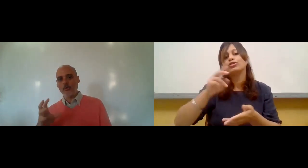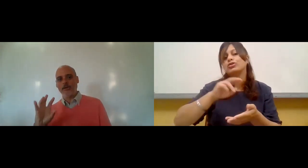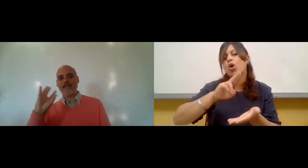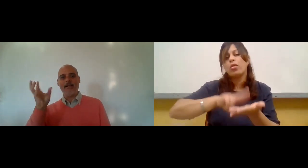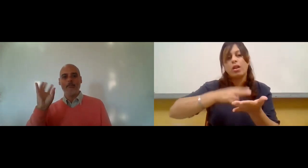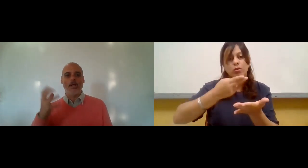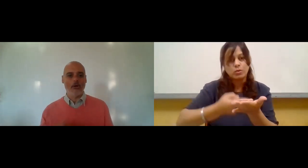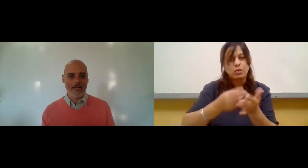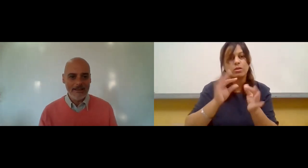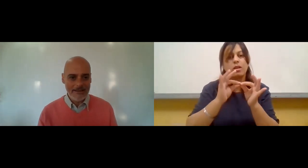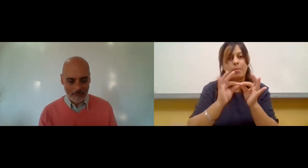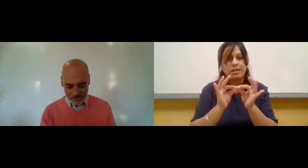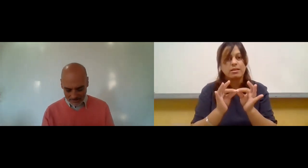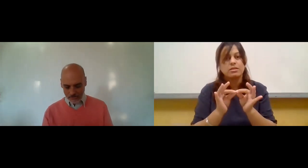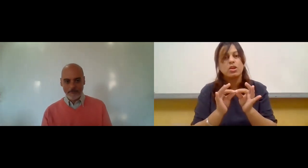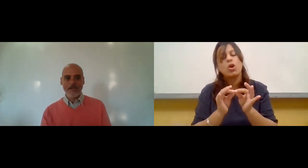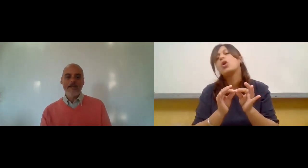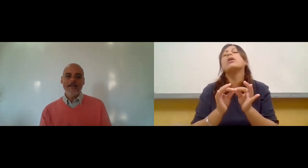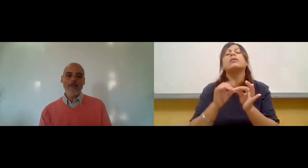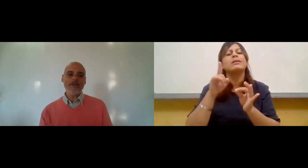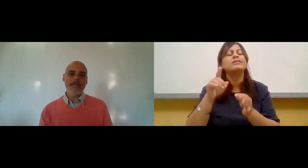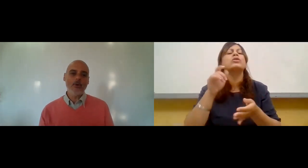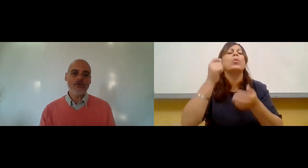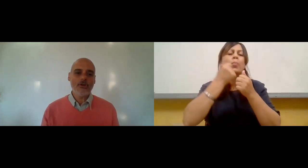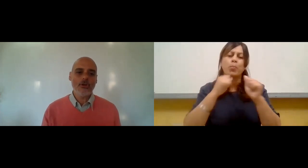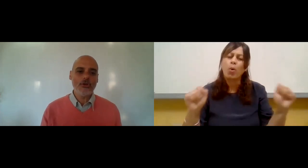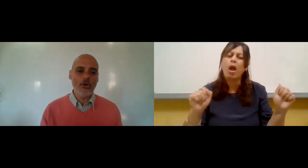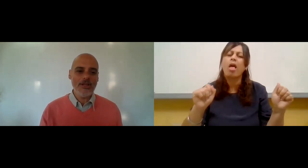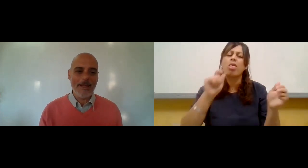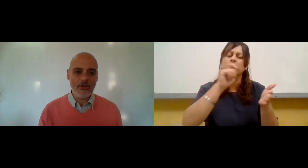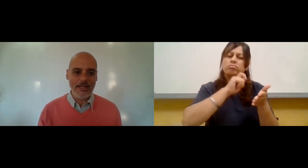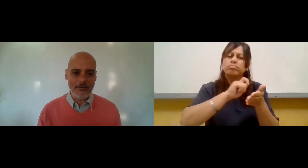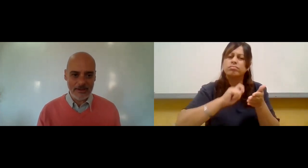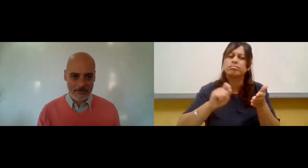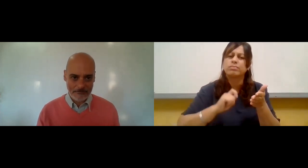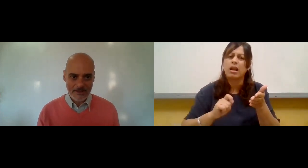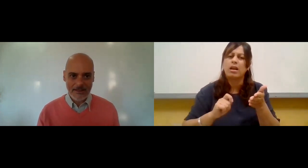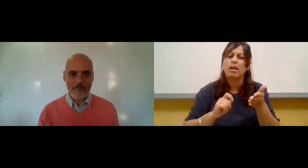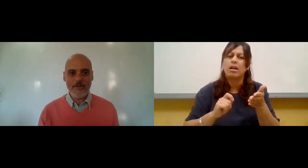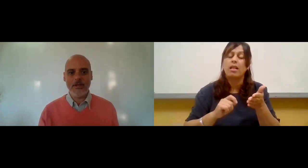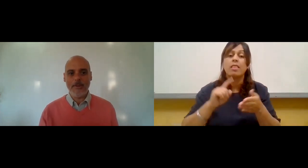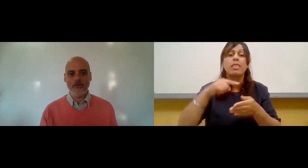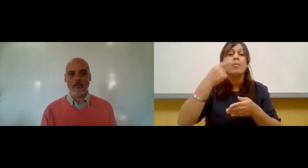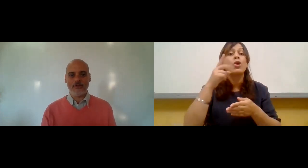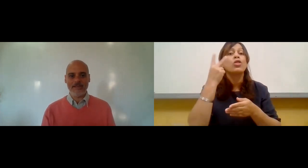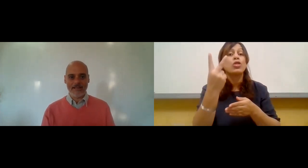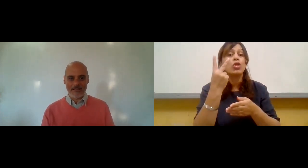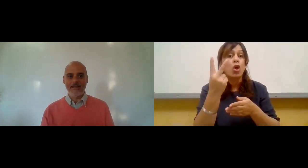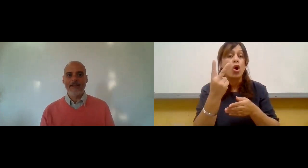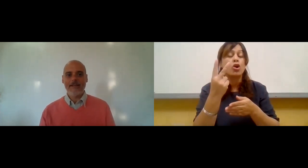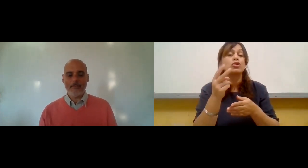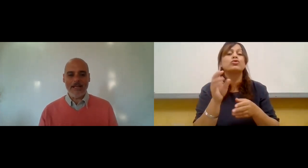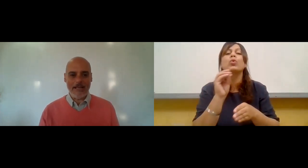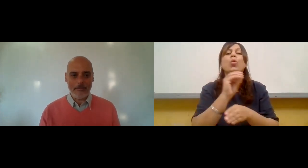menos es el pool de optativas que por ahora estamos teniendo. Y después tenemos 2 espacios de EFI. EFI son espacios de formación